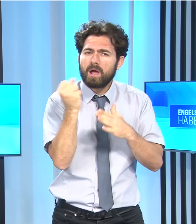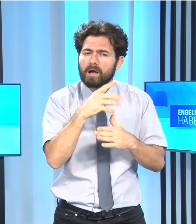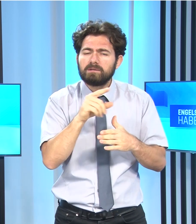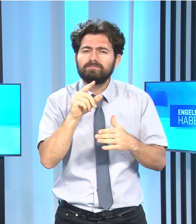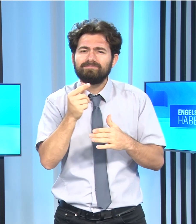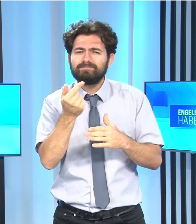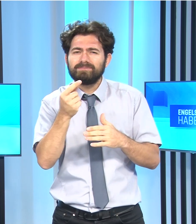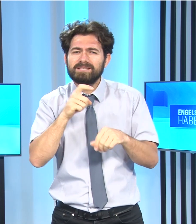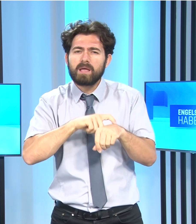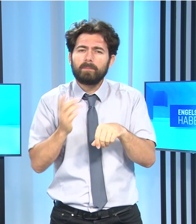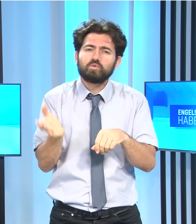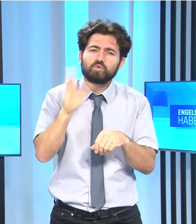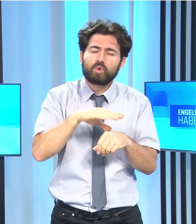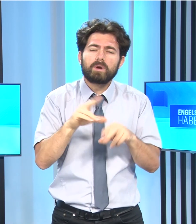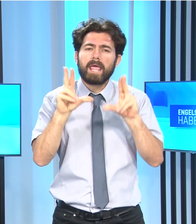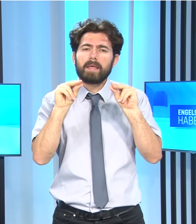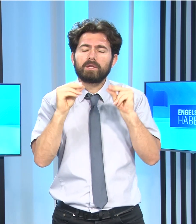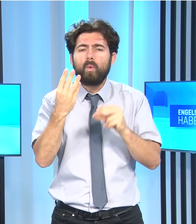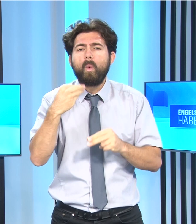yeterli olmayacağını kaydetti.